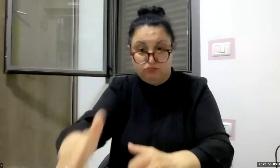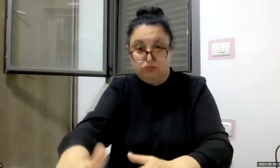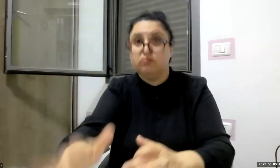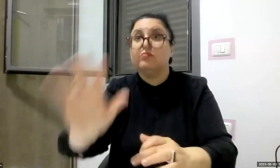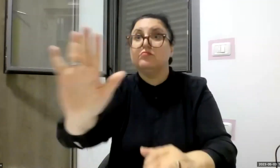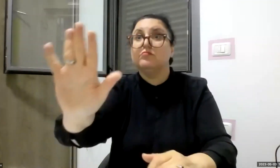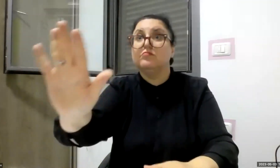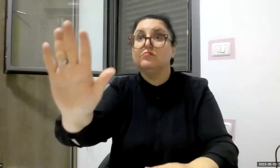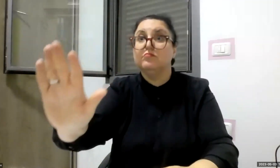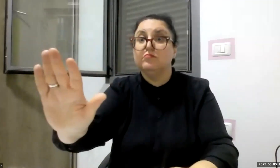סליחה?